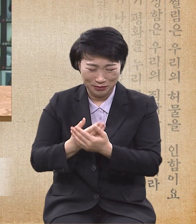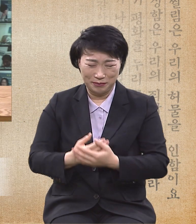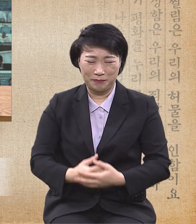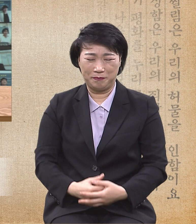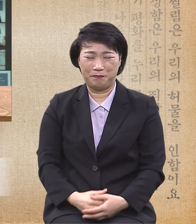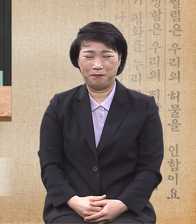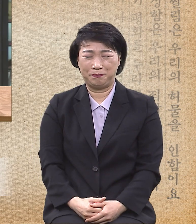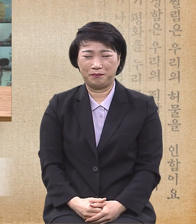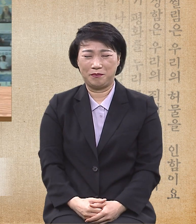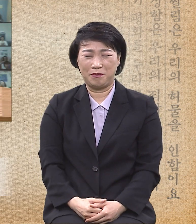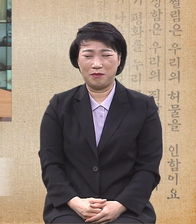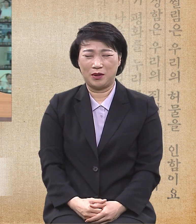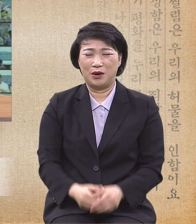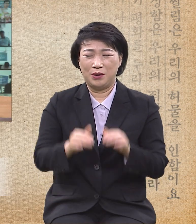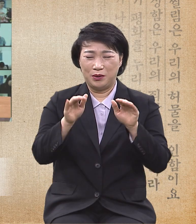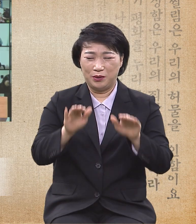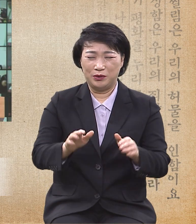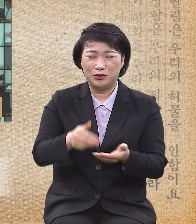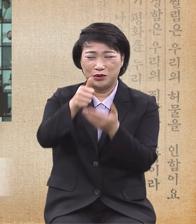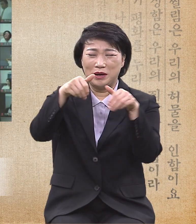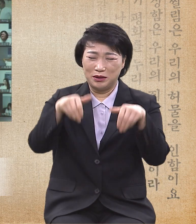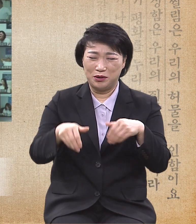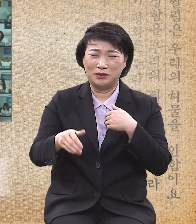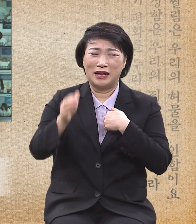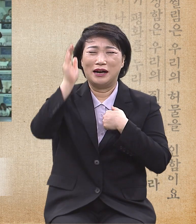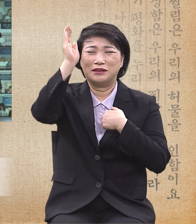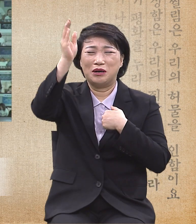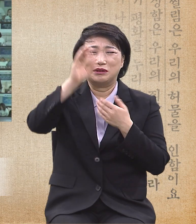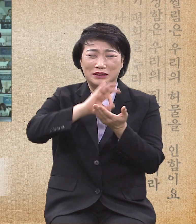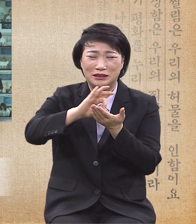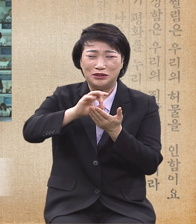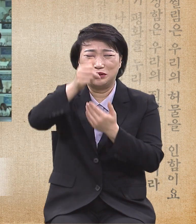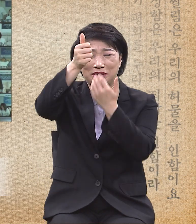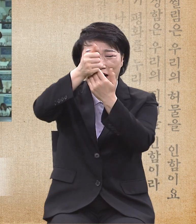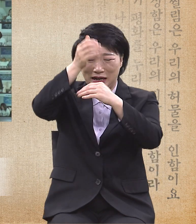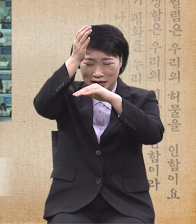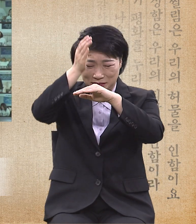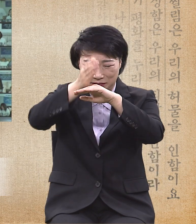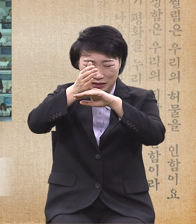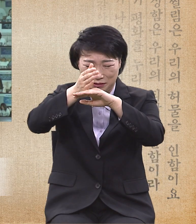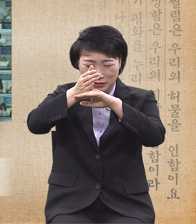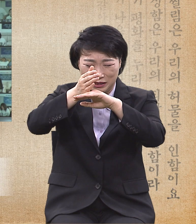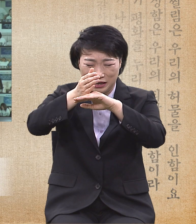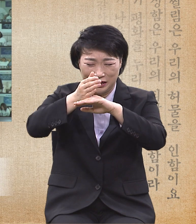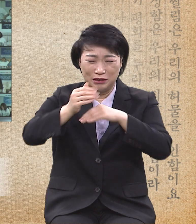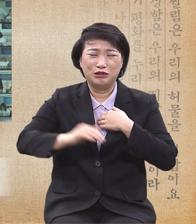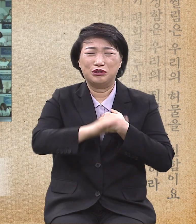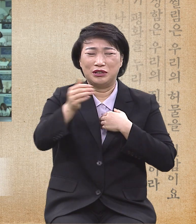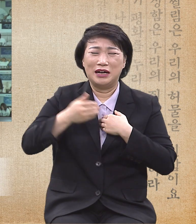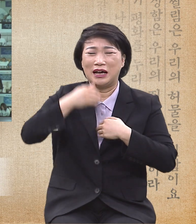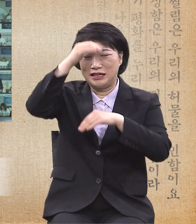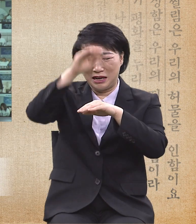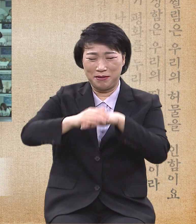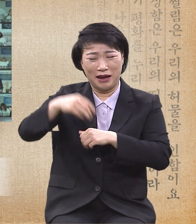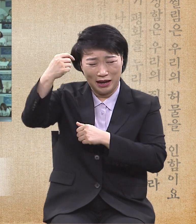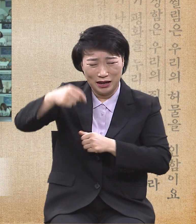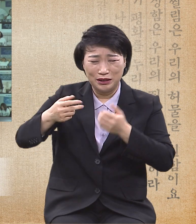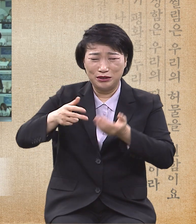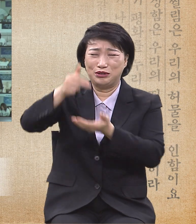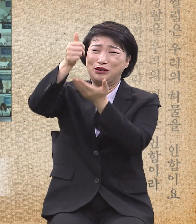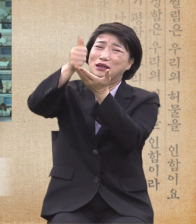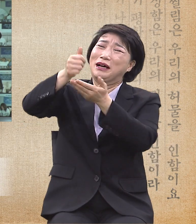받으시옵소서. 오늘 또 주의 종을 써주셔서 감사합니다. 우리에게 예배를